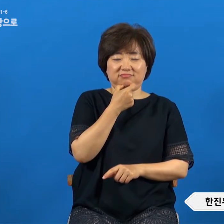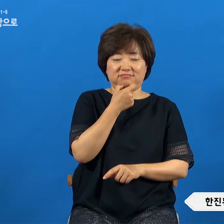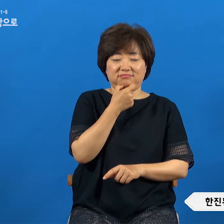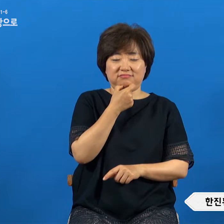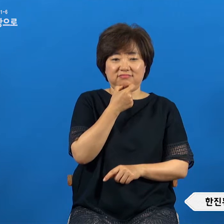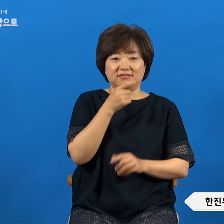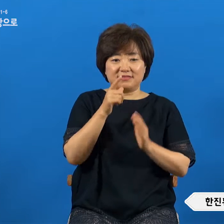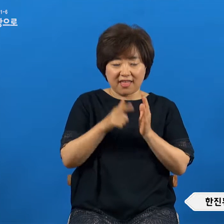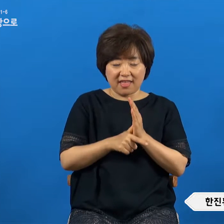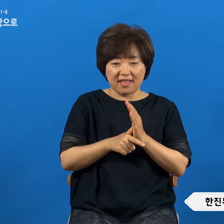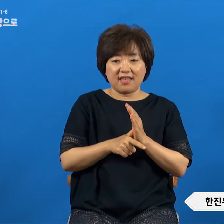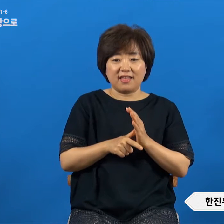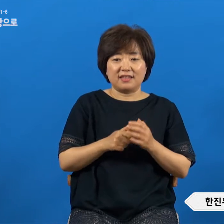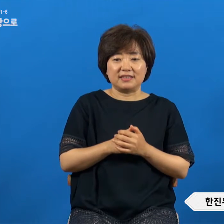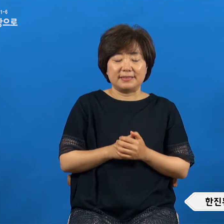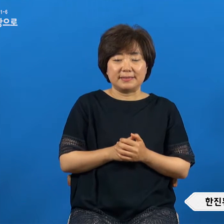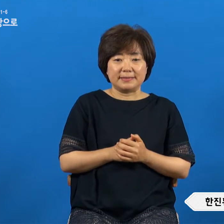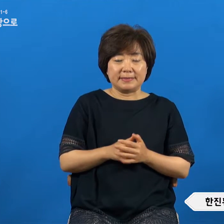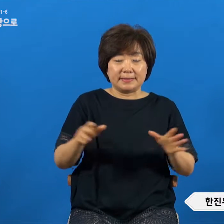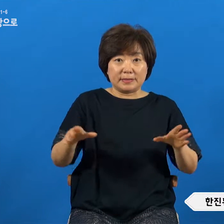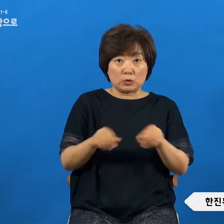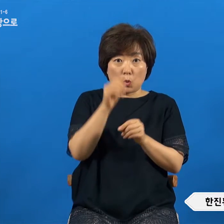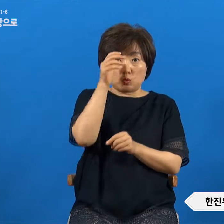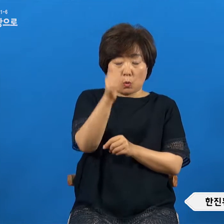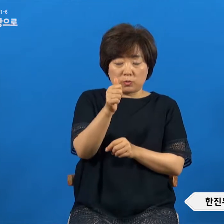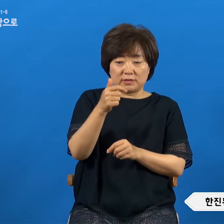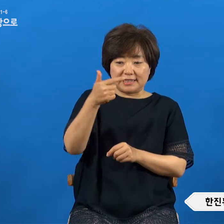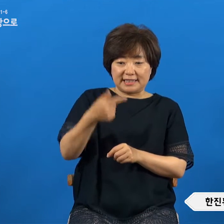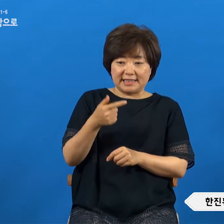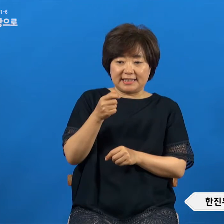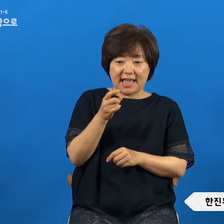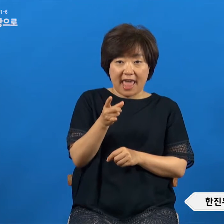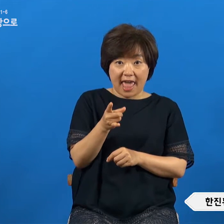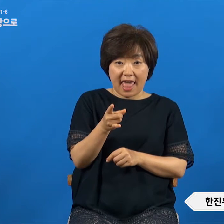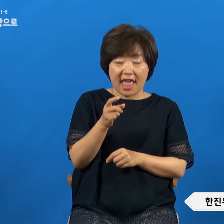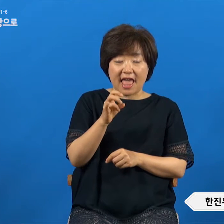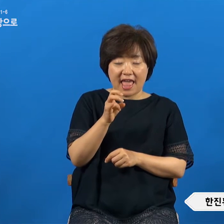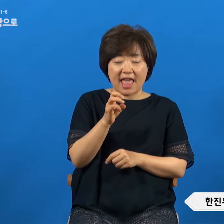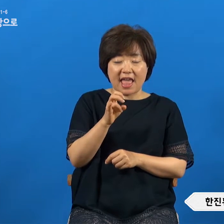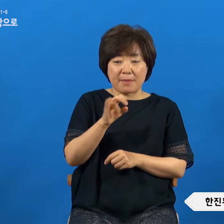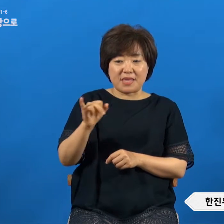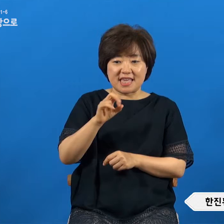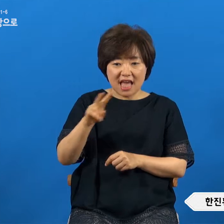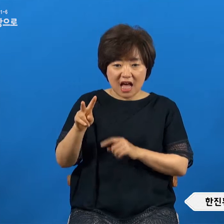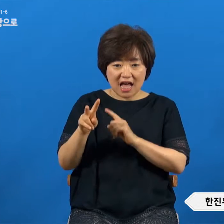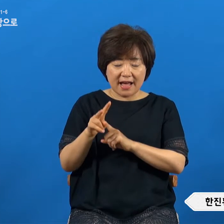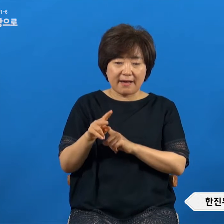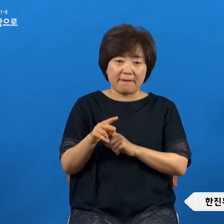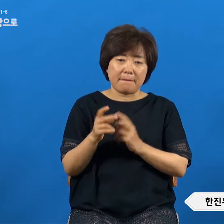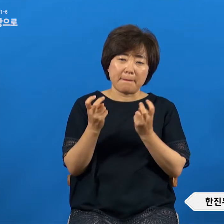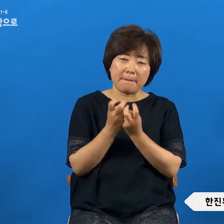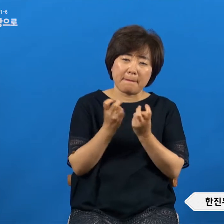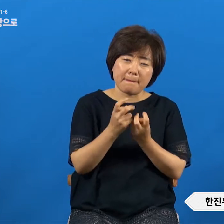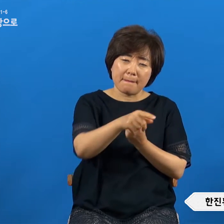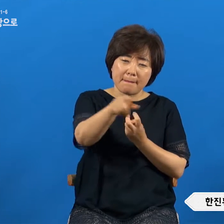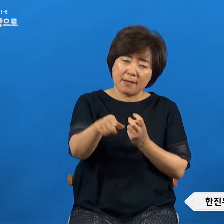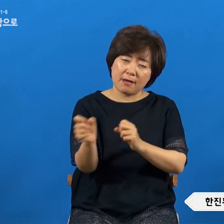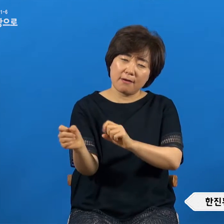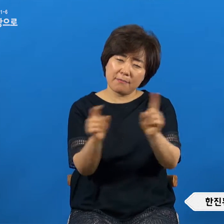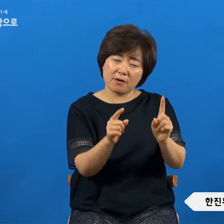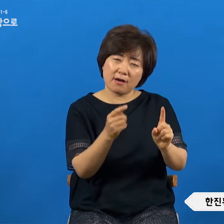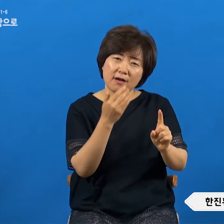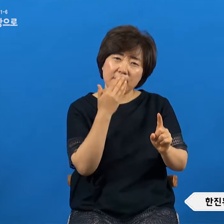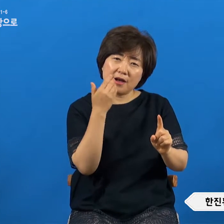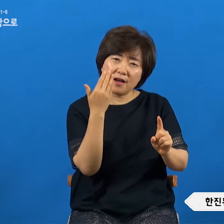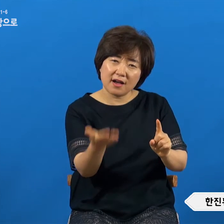그러므로 총독 느헤미야에게는 이제 이 황폐한 예루살렘을 어떻게 하면 다시 부흥시킬 수